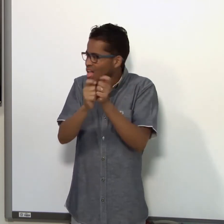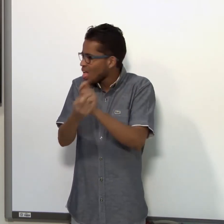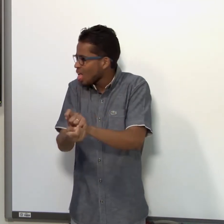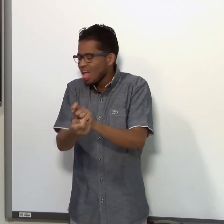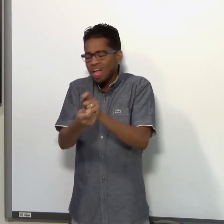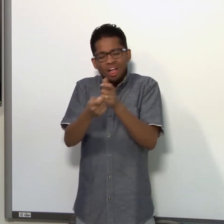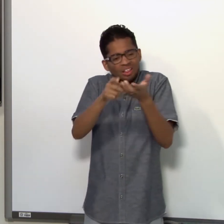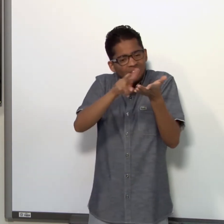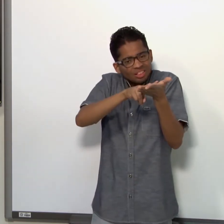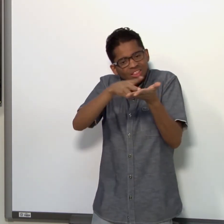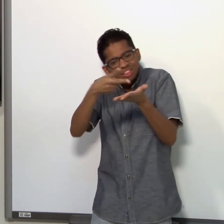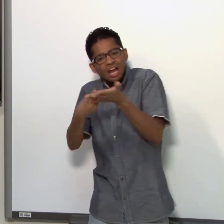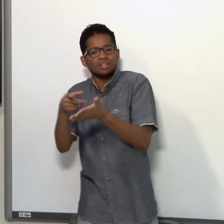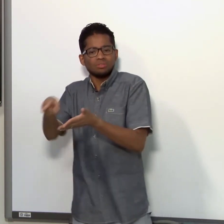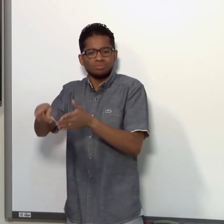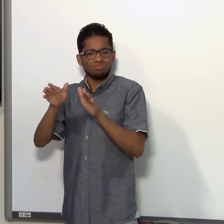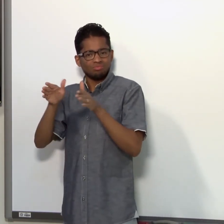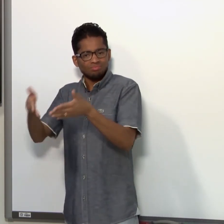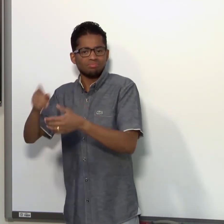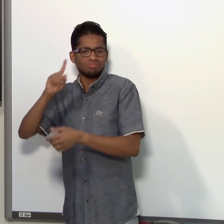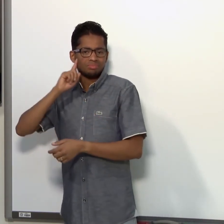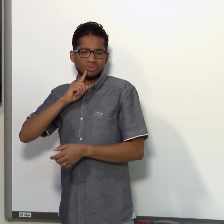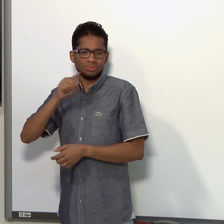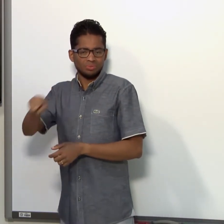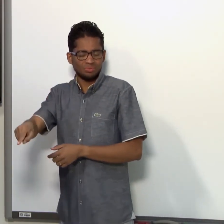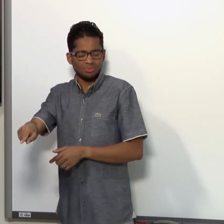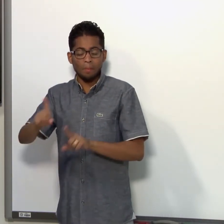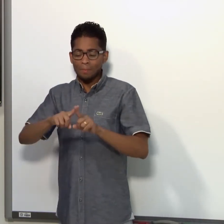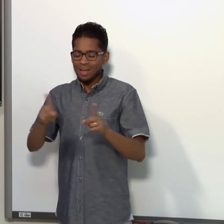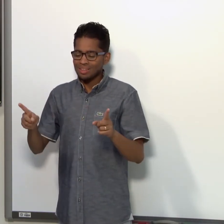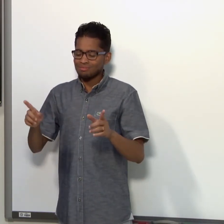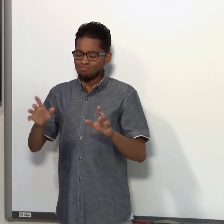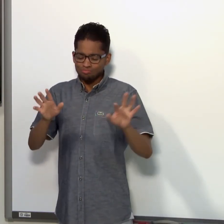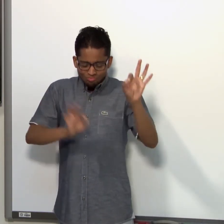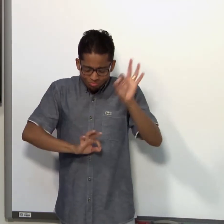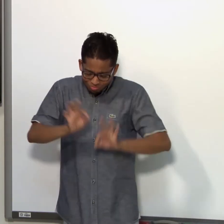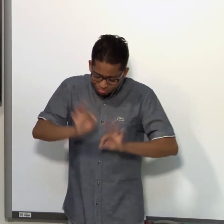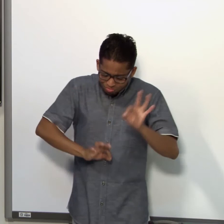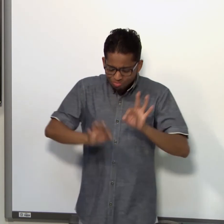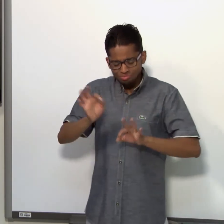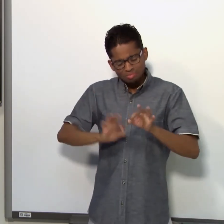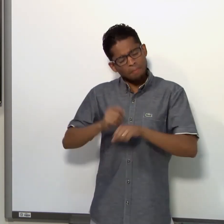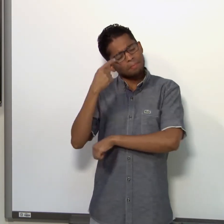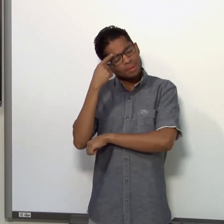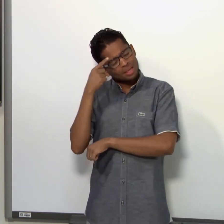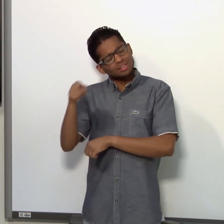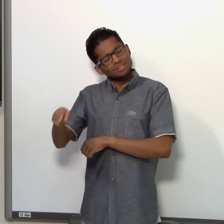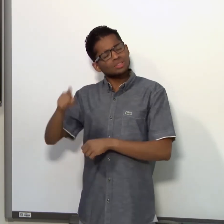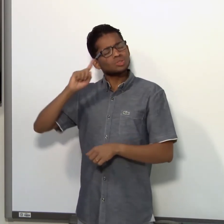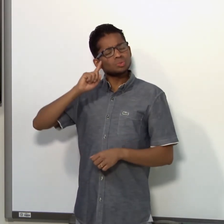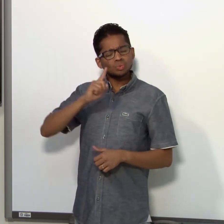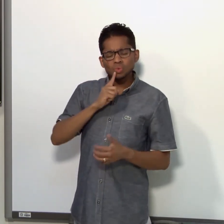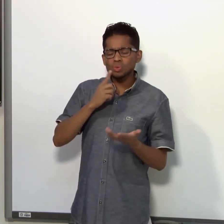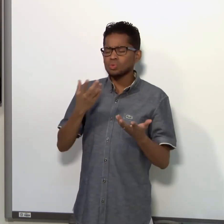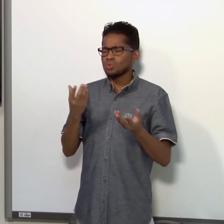ouvintes. Existe uma adaptação, a tradução para os surdos. Mas, a